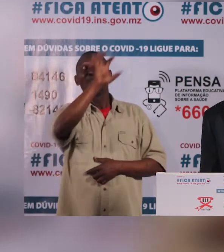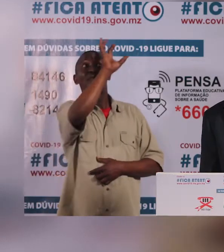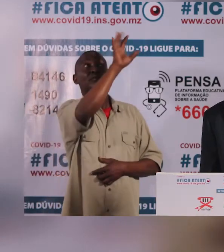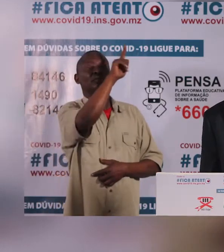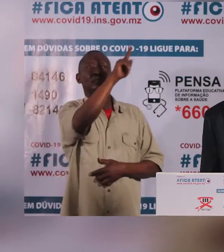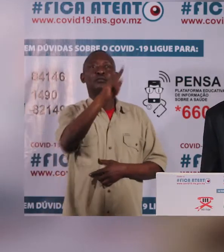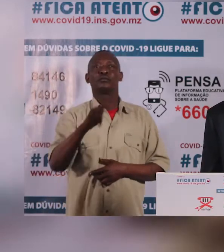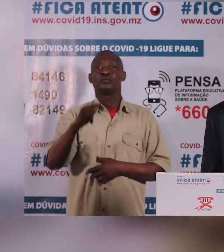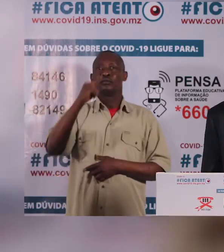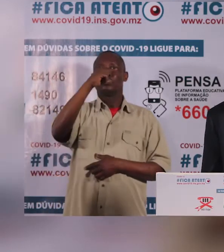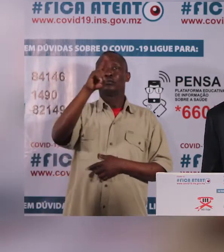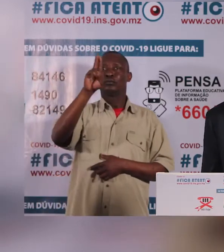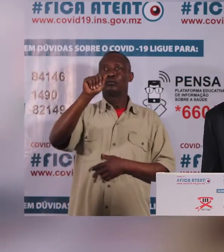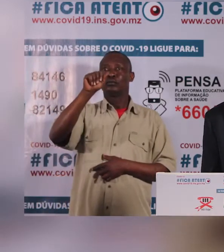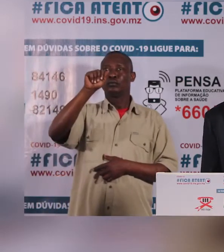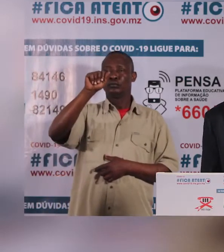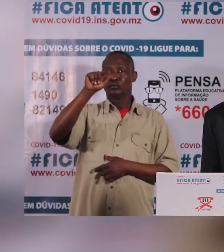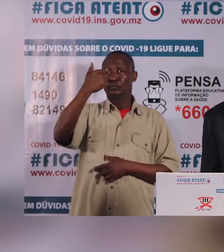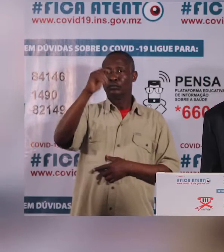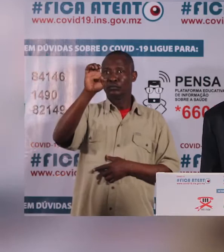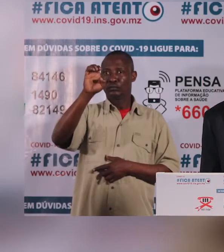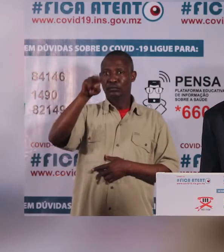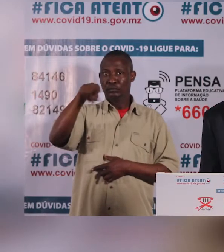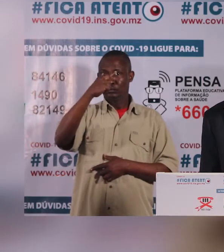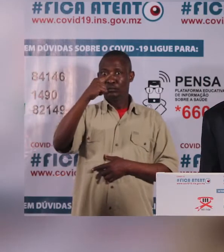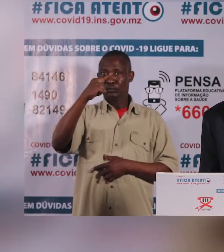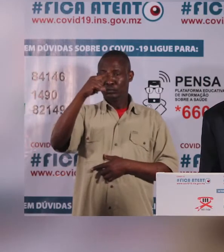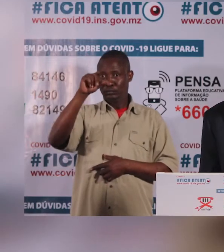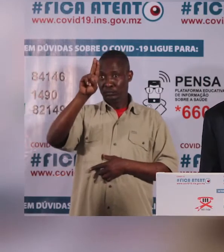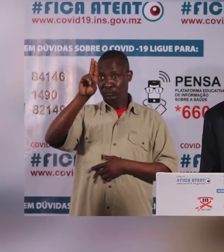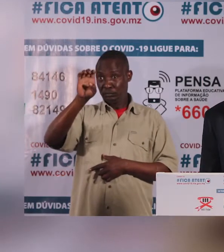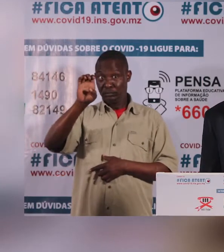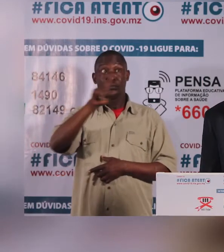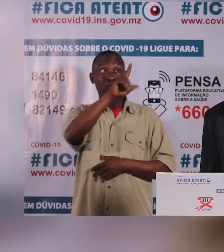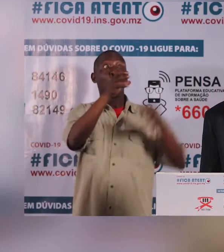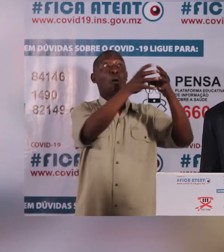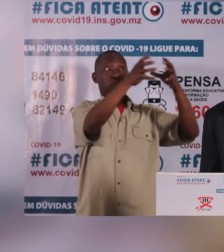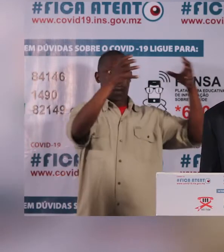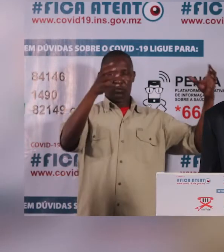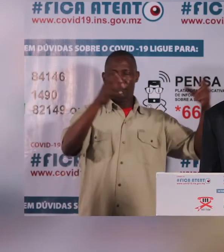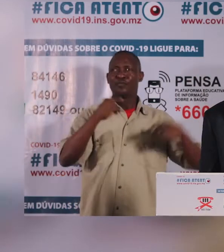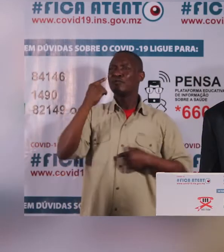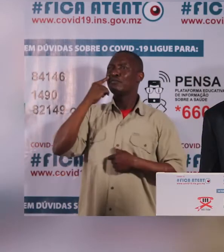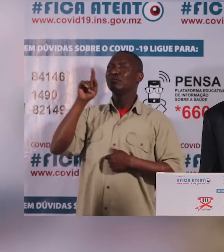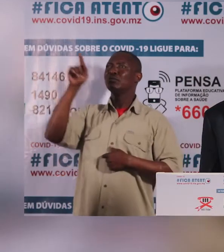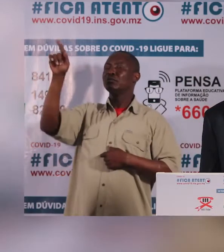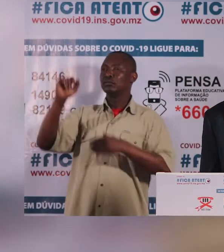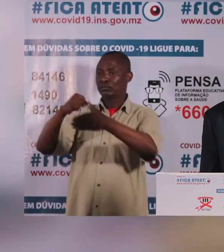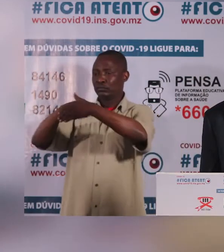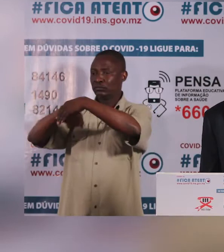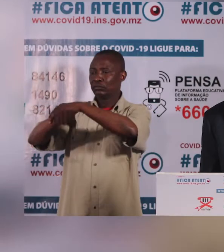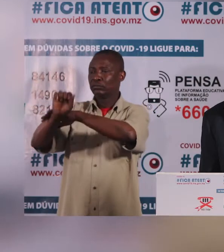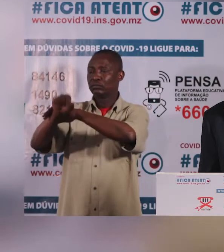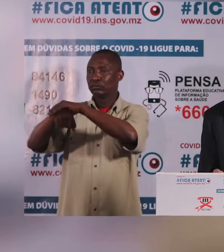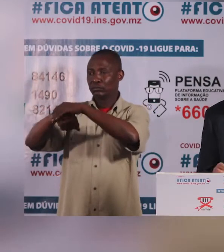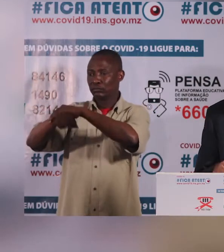Aqui neste gráfico nós vemos que as curvas de Madagascar e de Zâmbia são aquelas que dominam